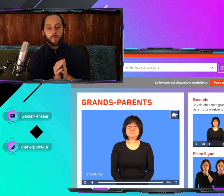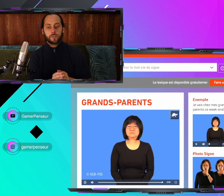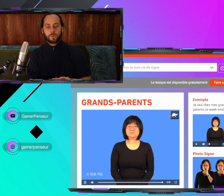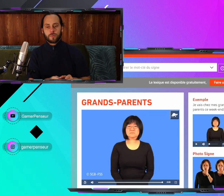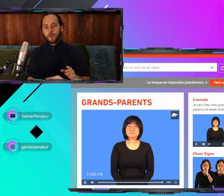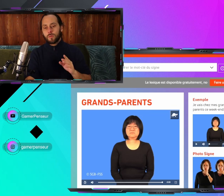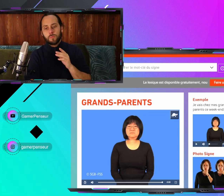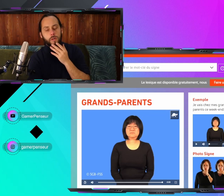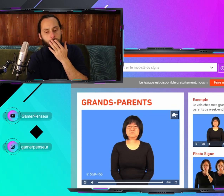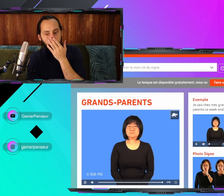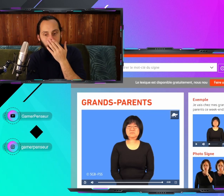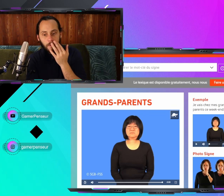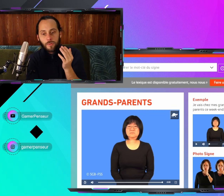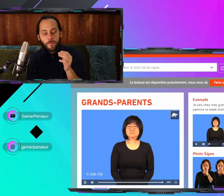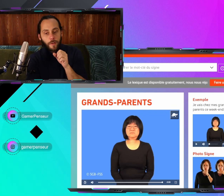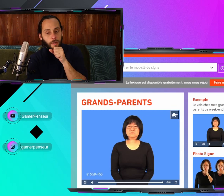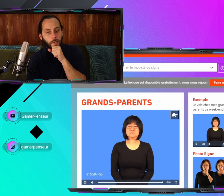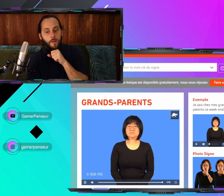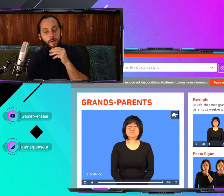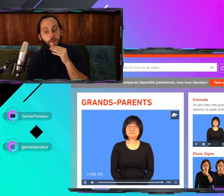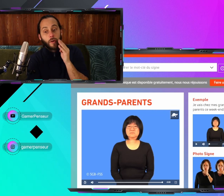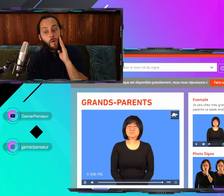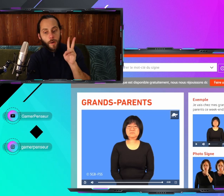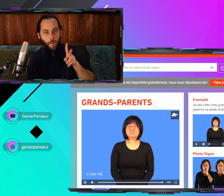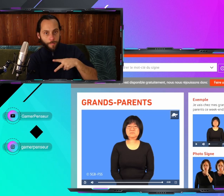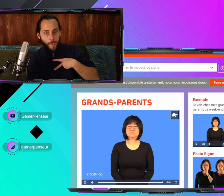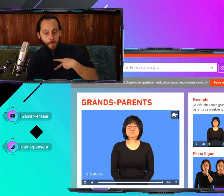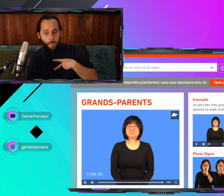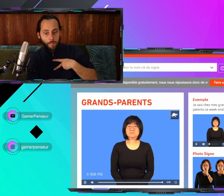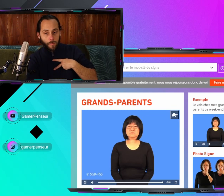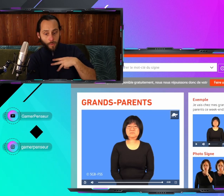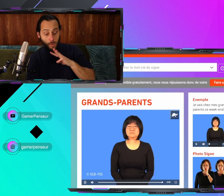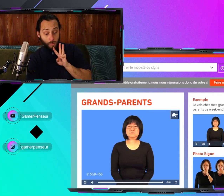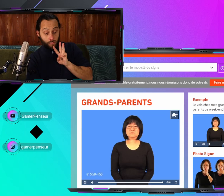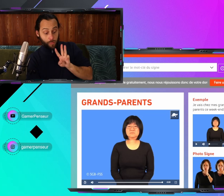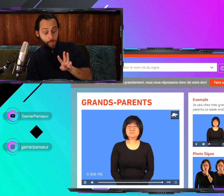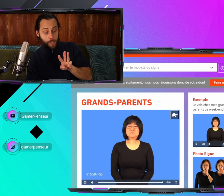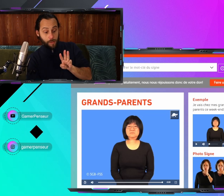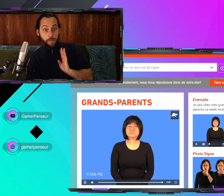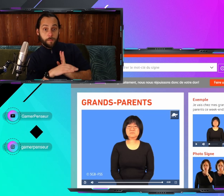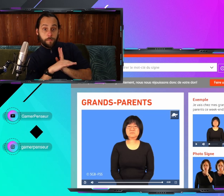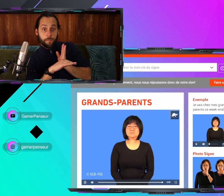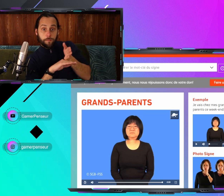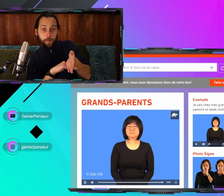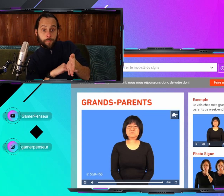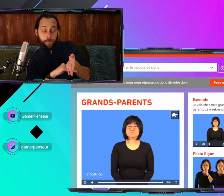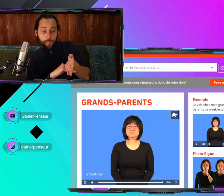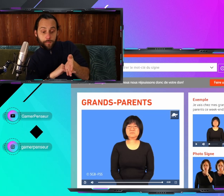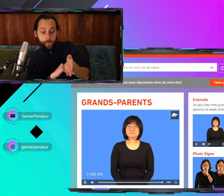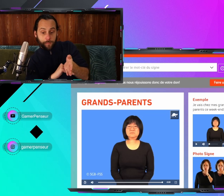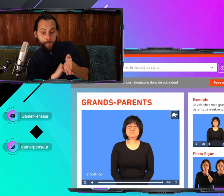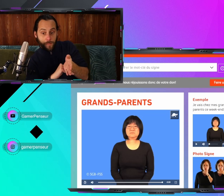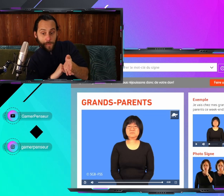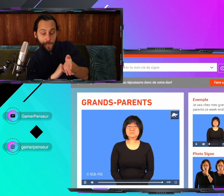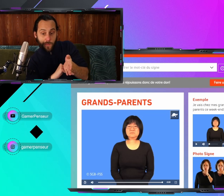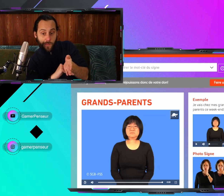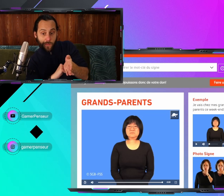Ok. Alors moi, je pense que je ferai grands-parents pi. Ce week-end, vais.